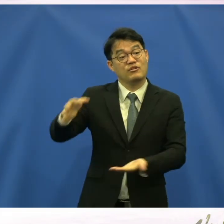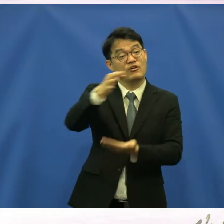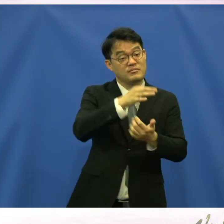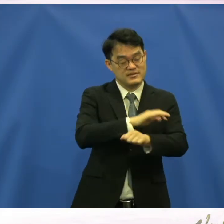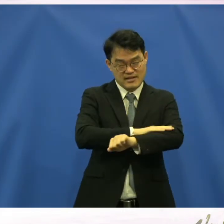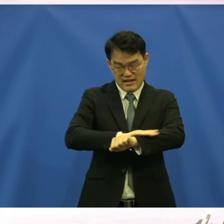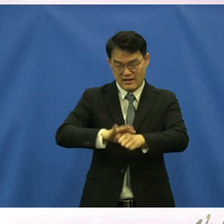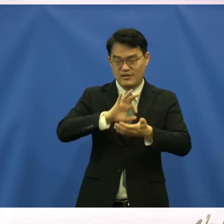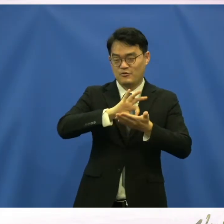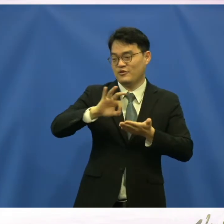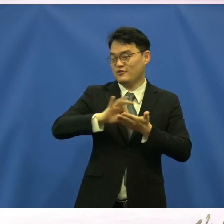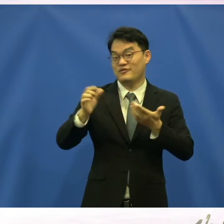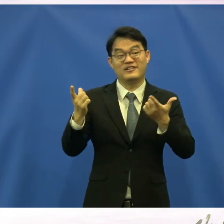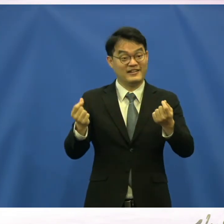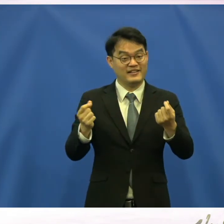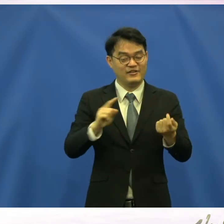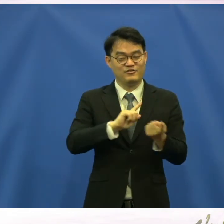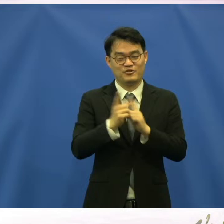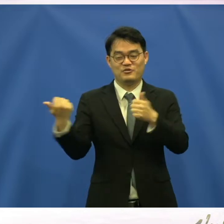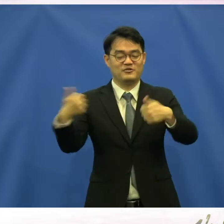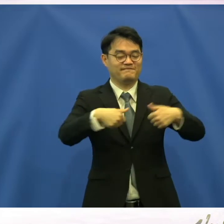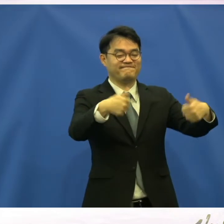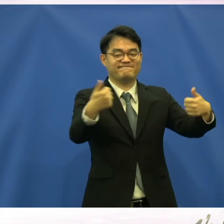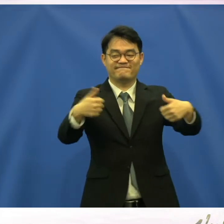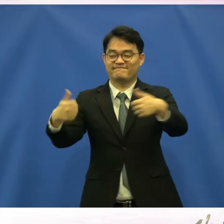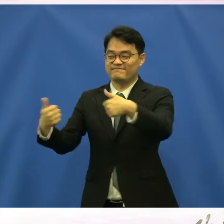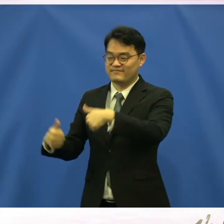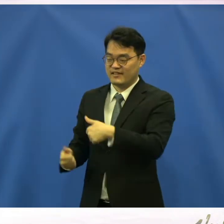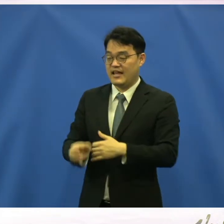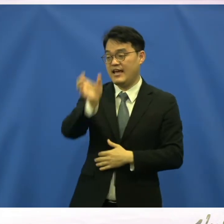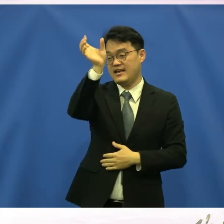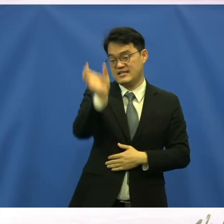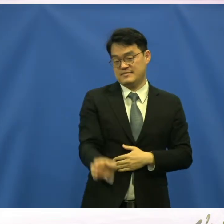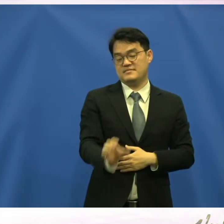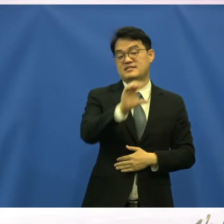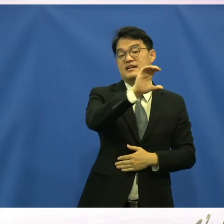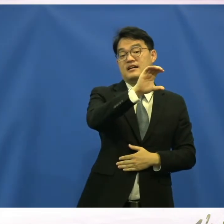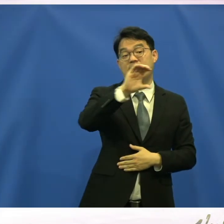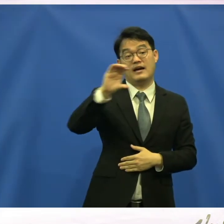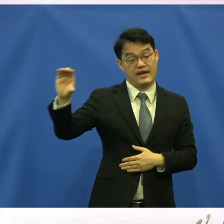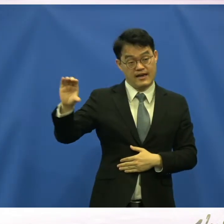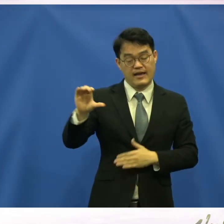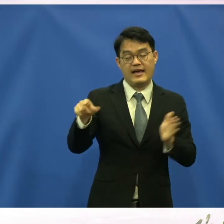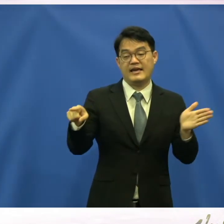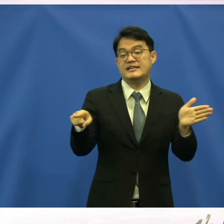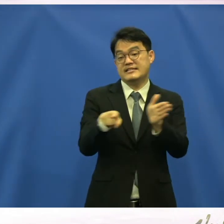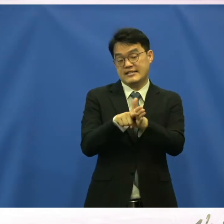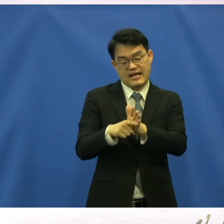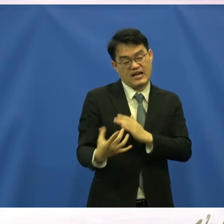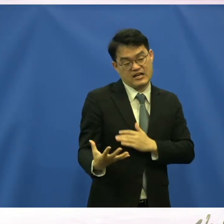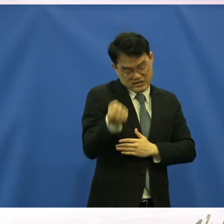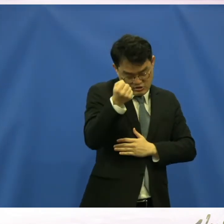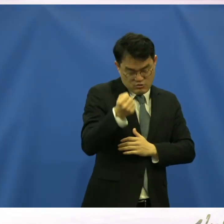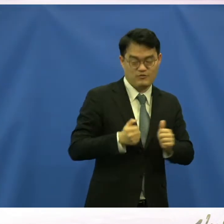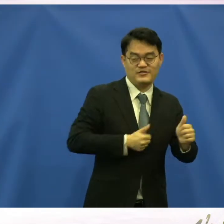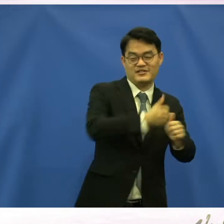같습니다. 우리 앞뒤적으로 인사하겠습니다. 십자가의 신앙으로 승리합시다.